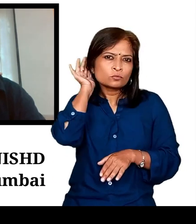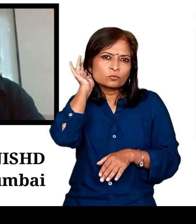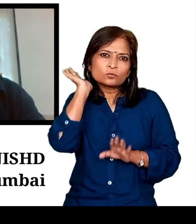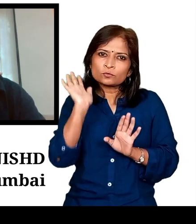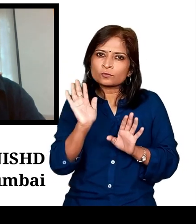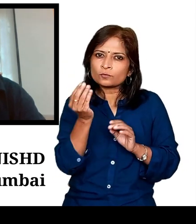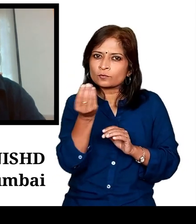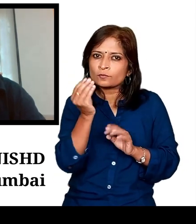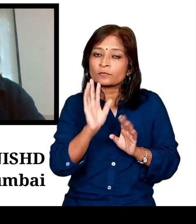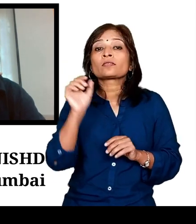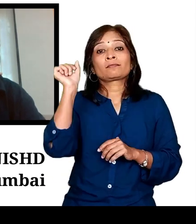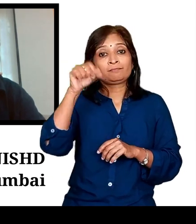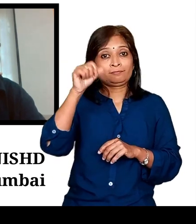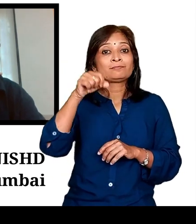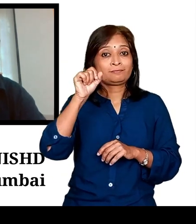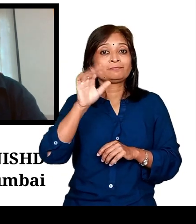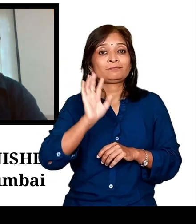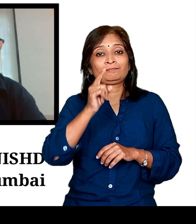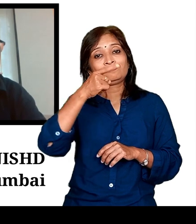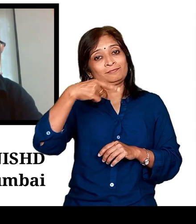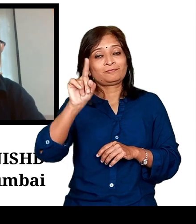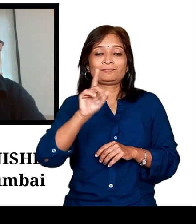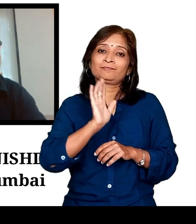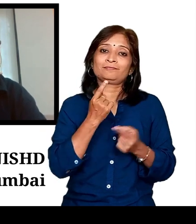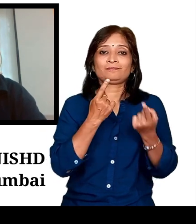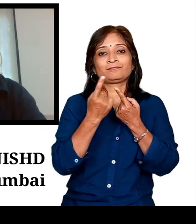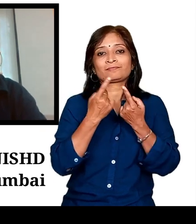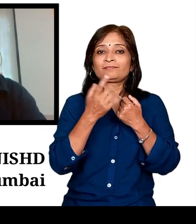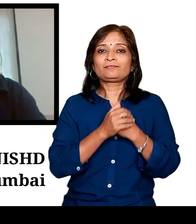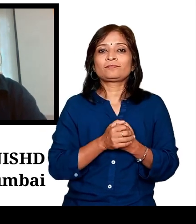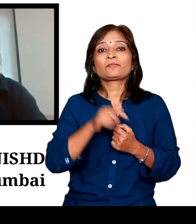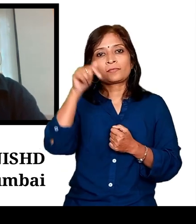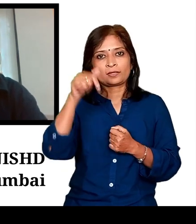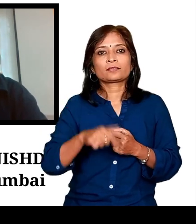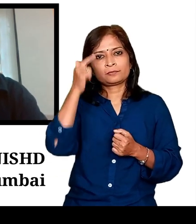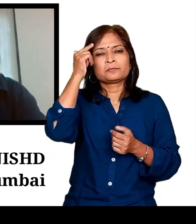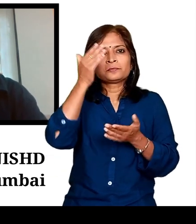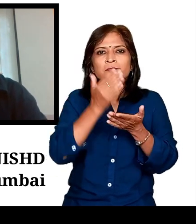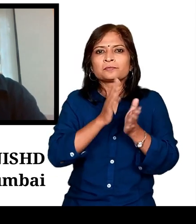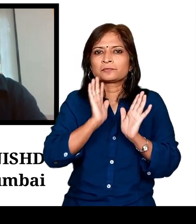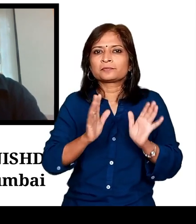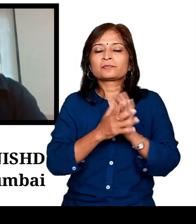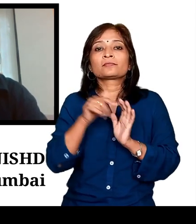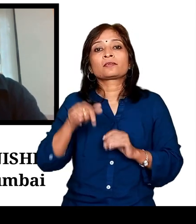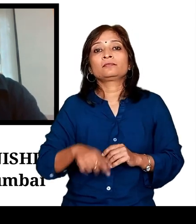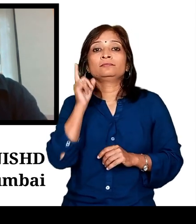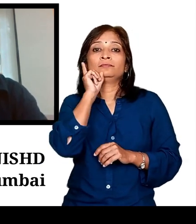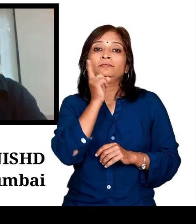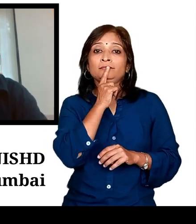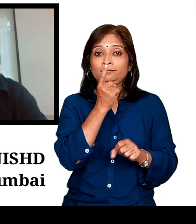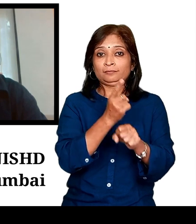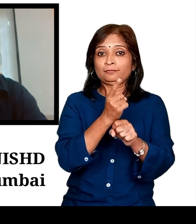क्या ये बात सही है? जी जी, तो बिल्कुल सही बात है कि ऐसा माना जाता है कि डेफ